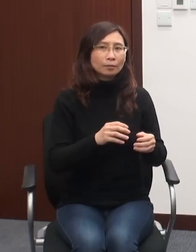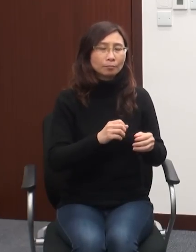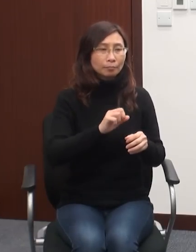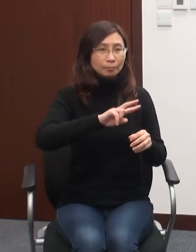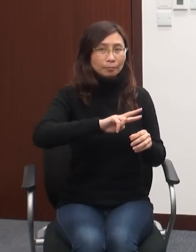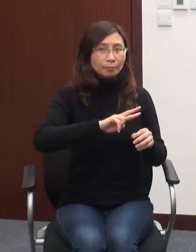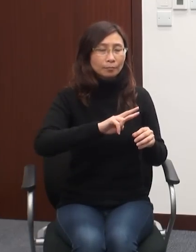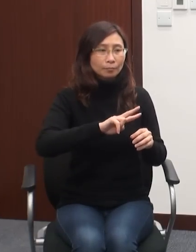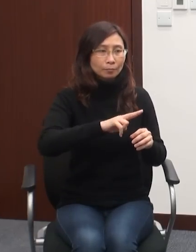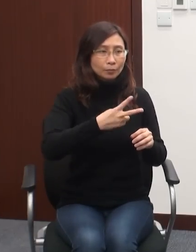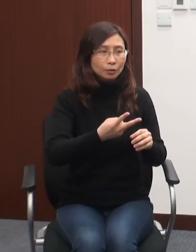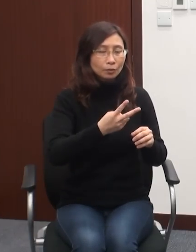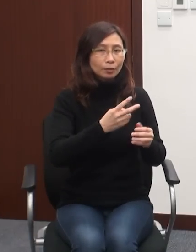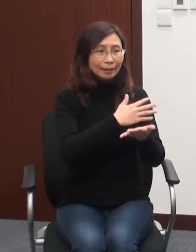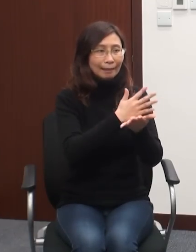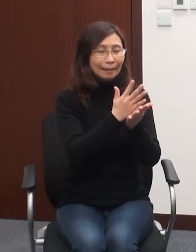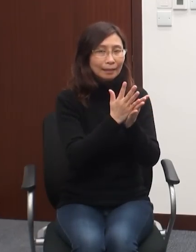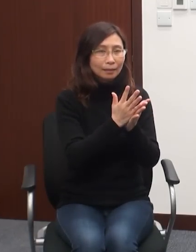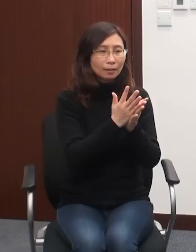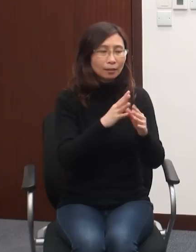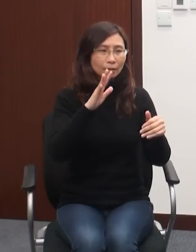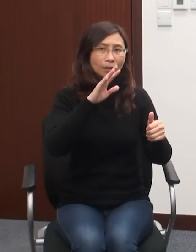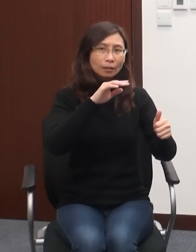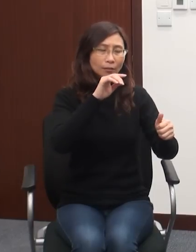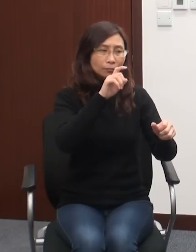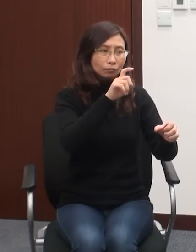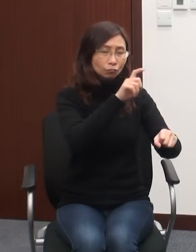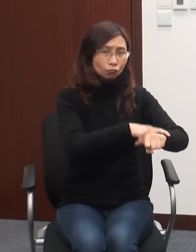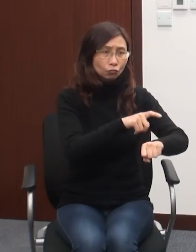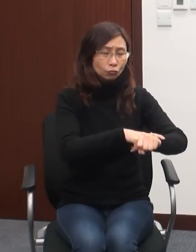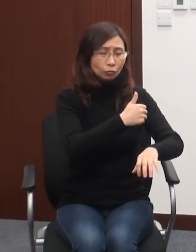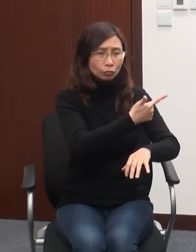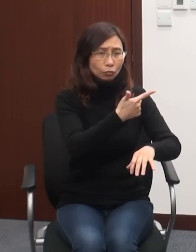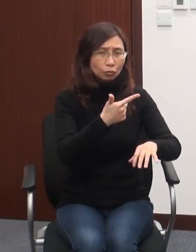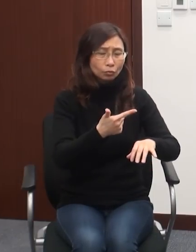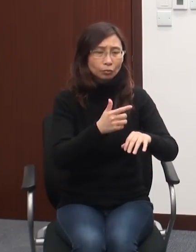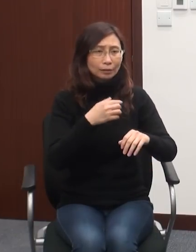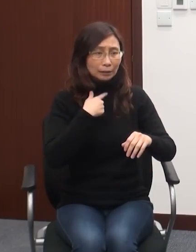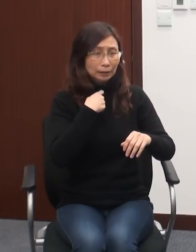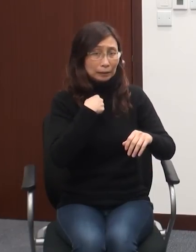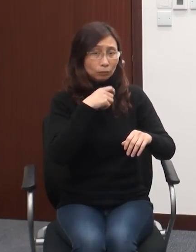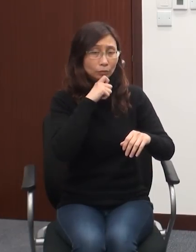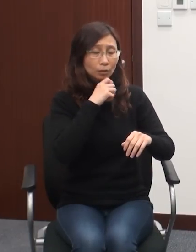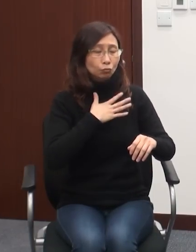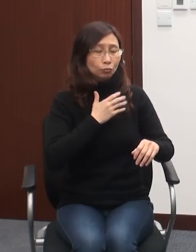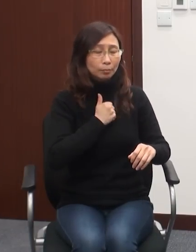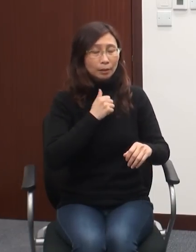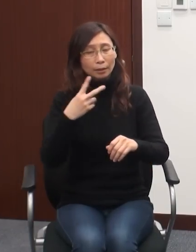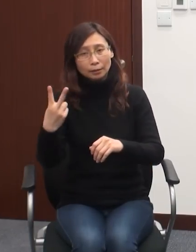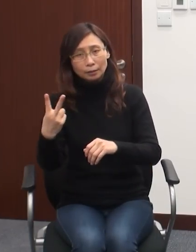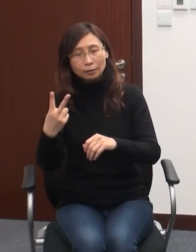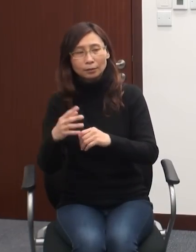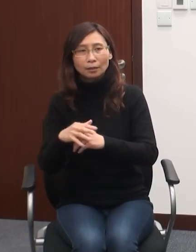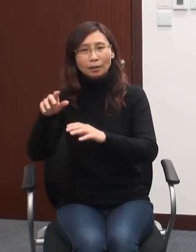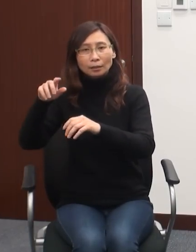起嘅其他後果，譬如緊受鎮壓又好，點樣都好，有準備啦。第二就係話如